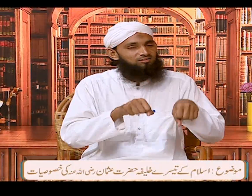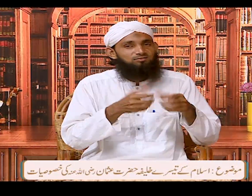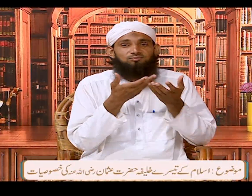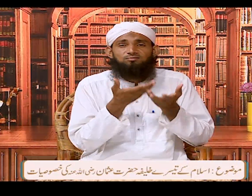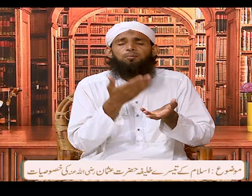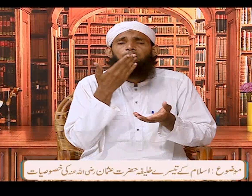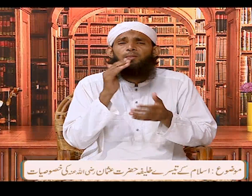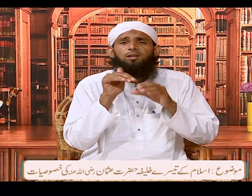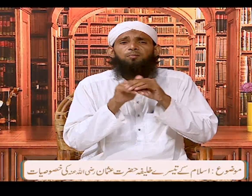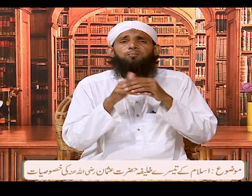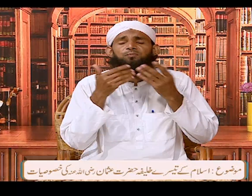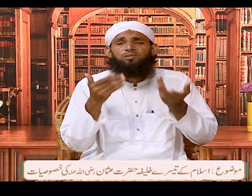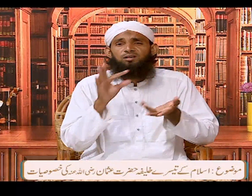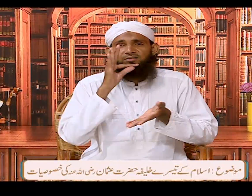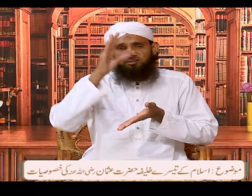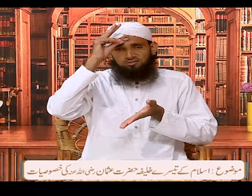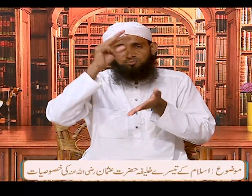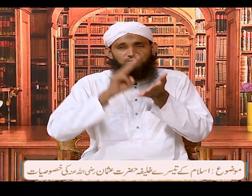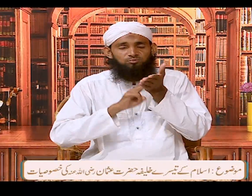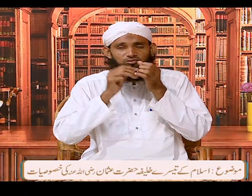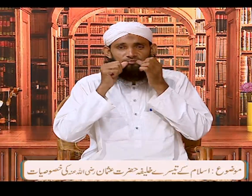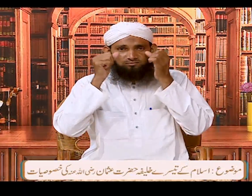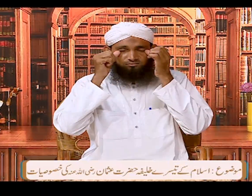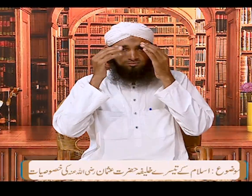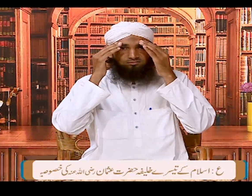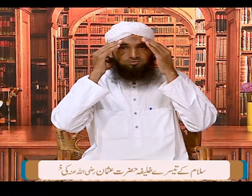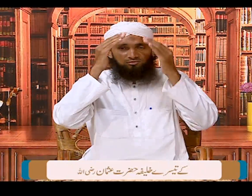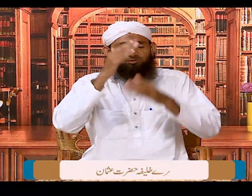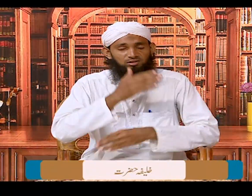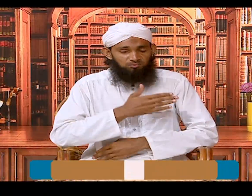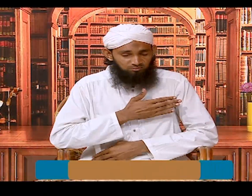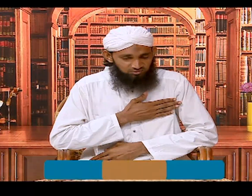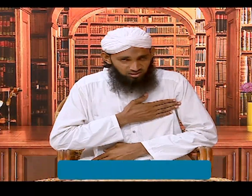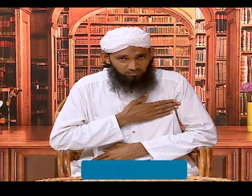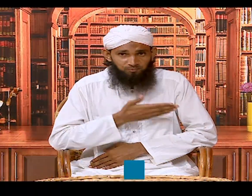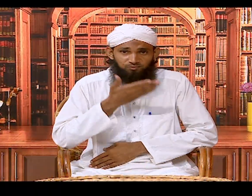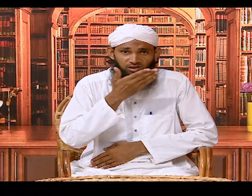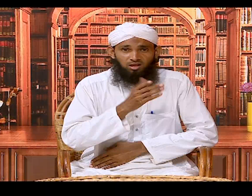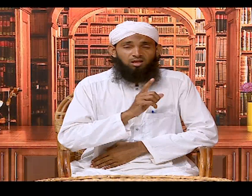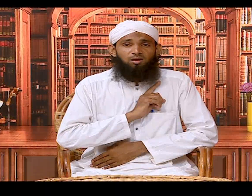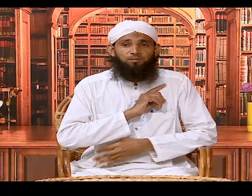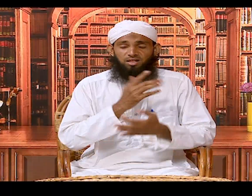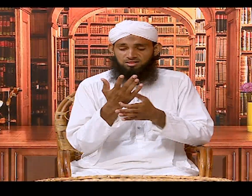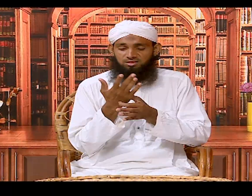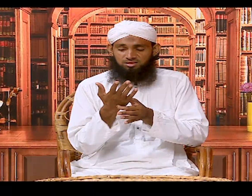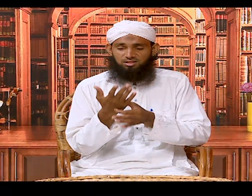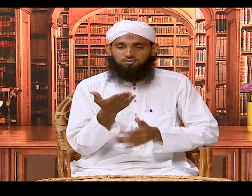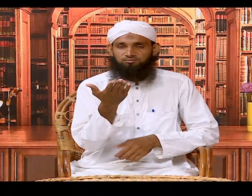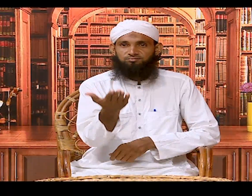بیعت کی صورت یہ تھی کہ اللہ پاک کے نبی رسول ہاشمی صلی اللہ علیہ وآلہ وصحبہ وسلم نے اپنا سیدھا ہاتھ مبارک